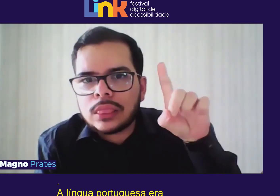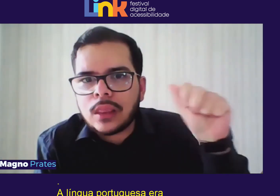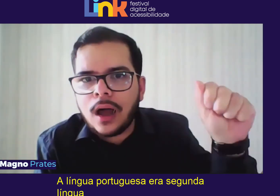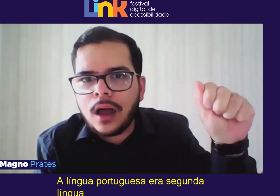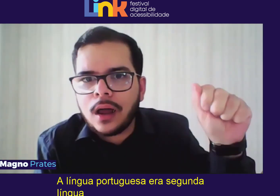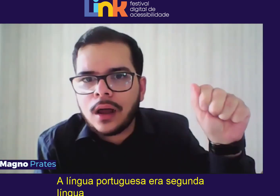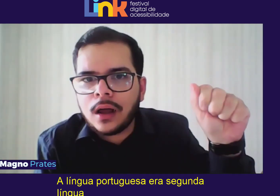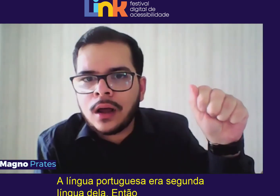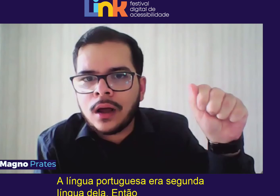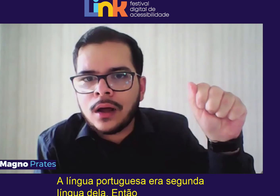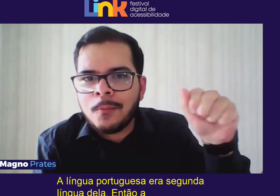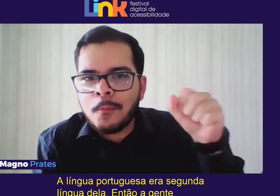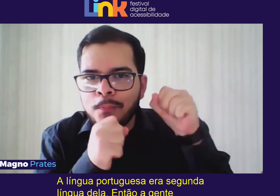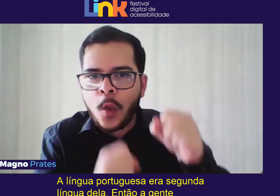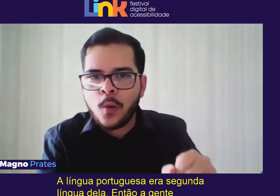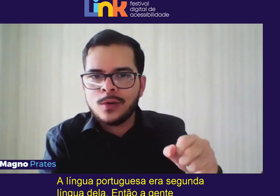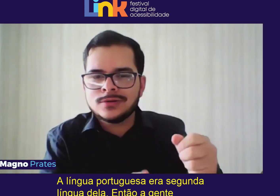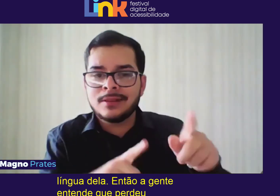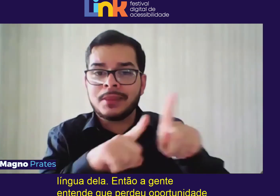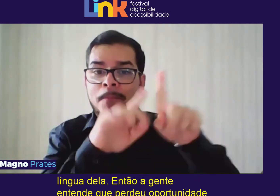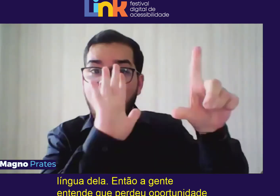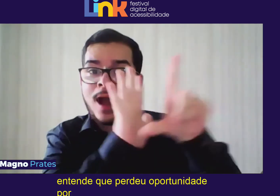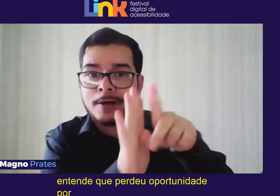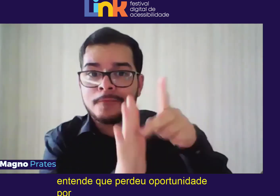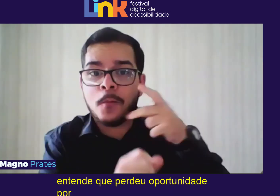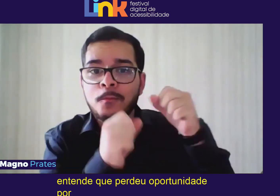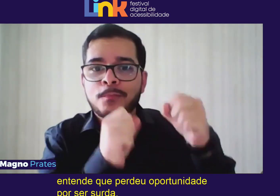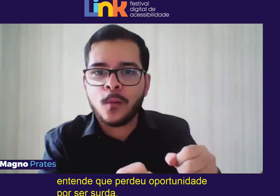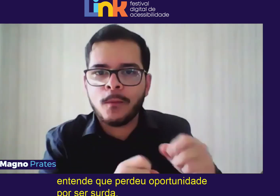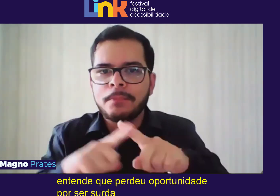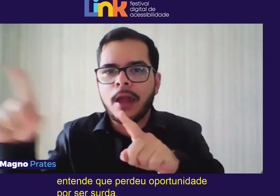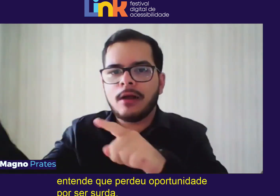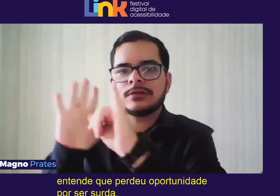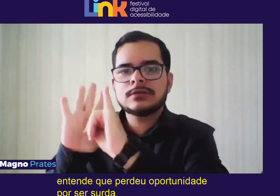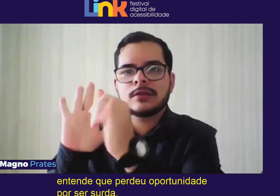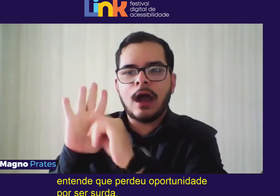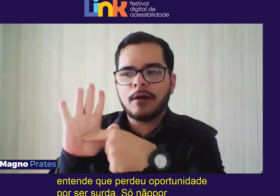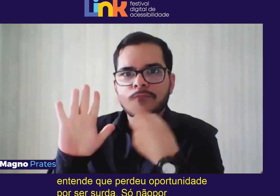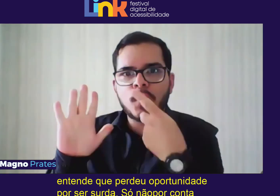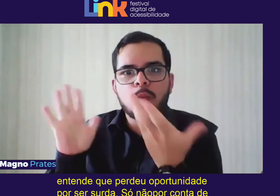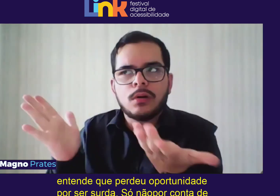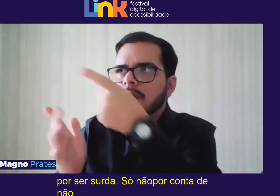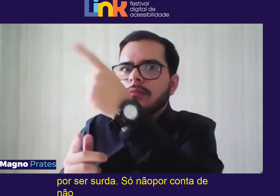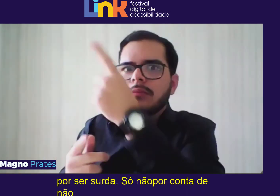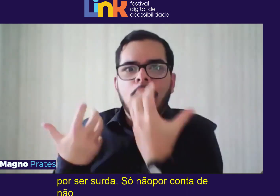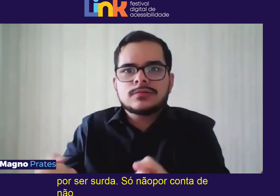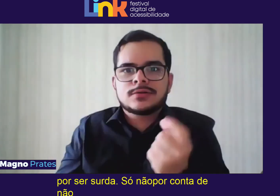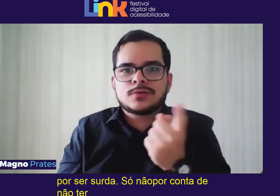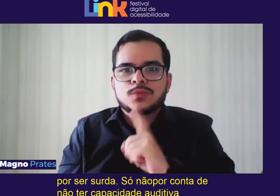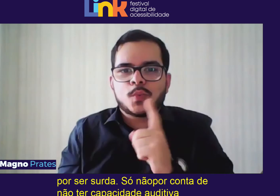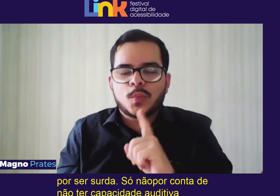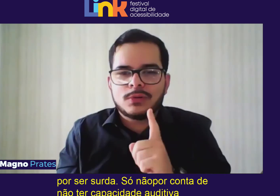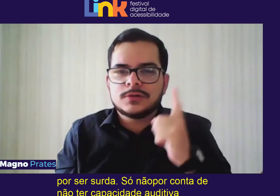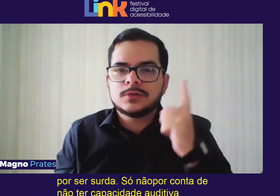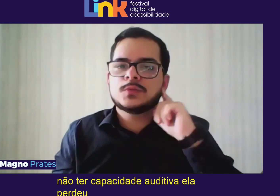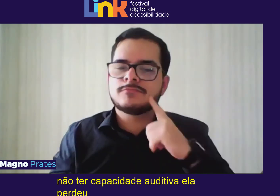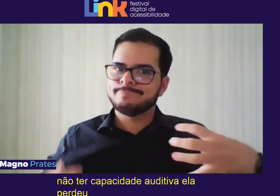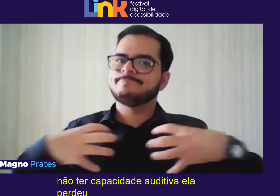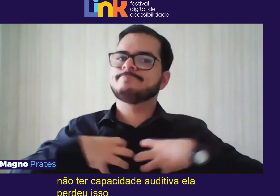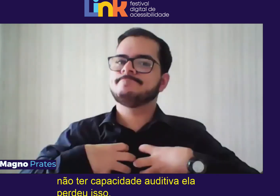Só por conta de não ter a capacidade auditiva, ela perdeu isso. E a lei fala que isso não existe. Não